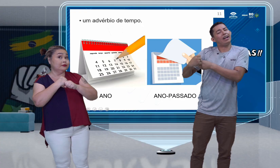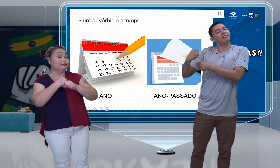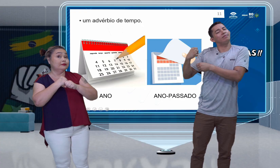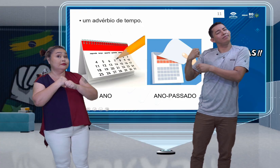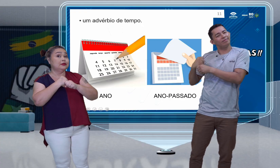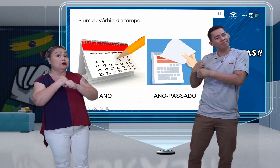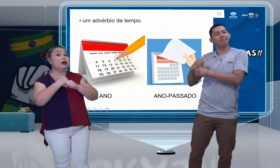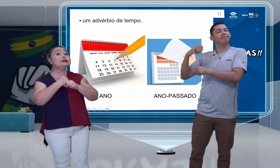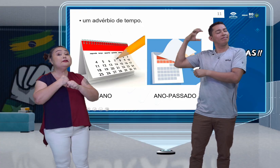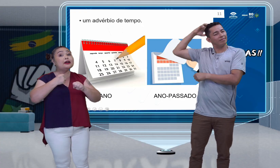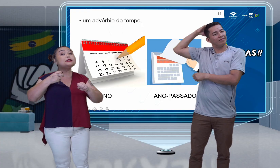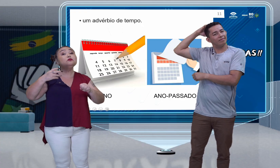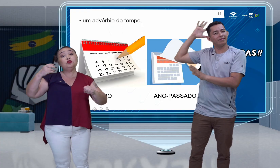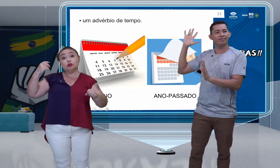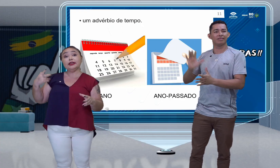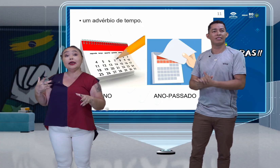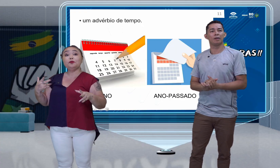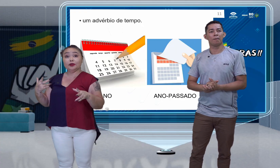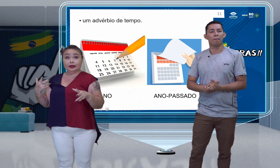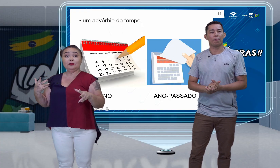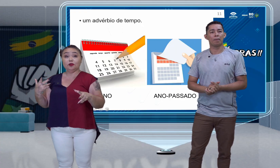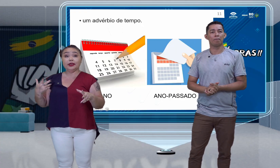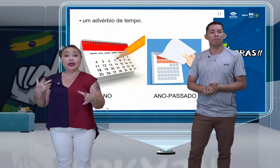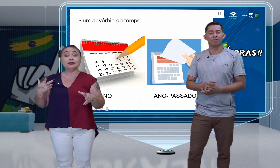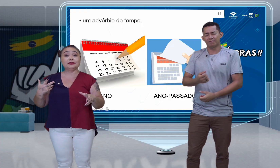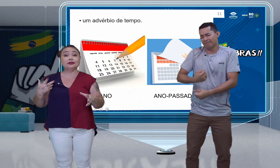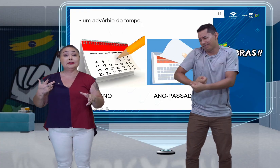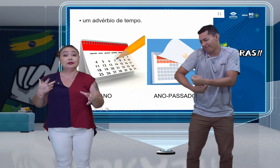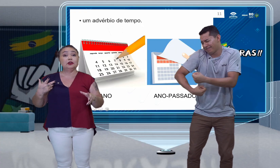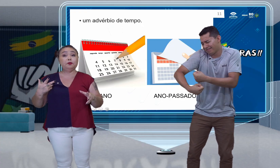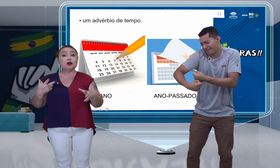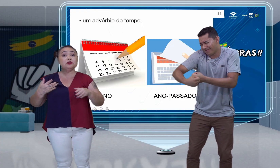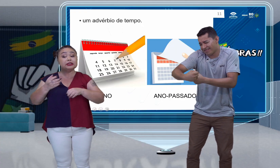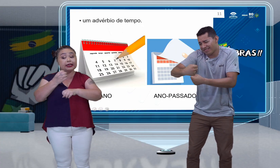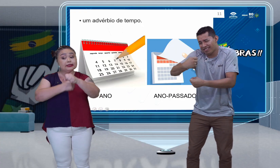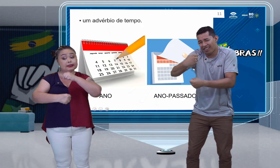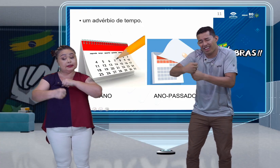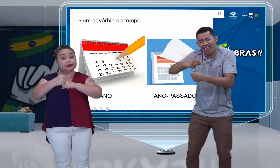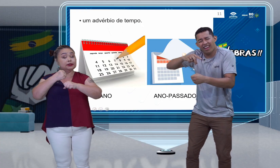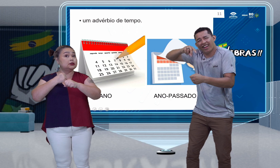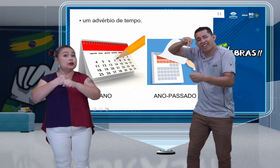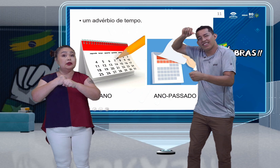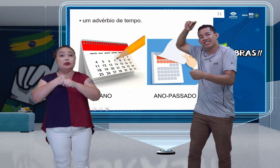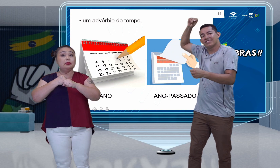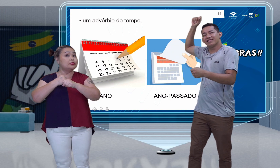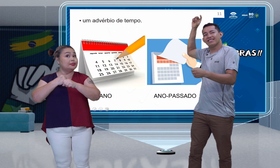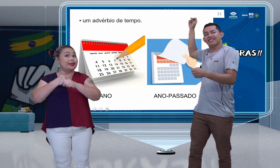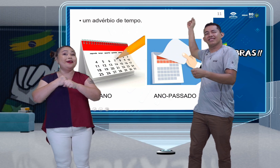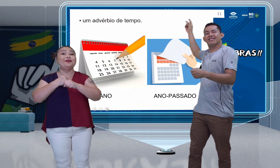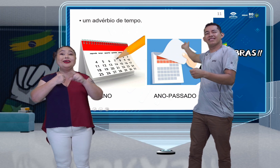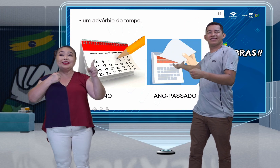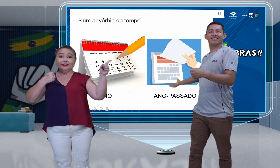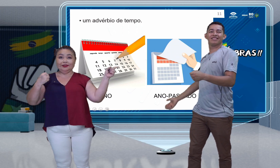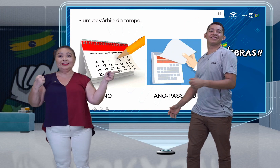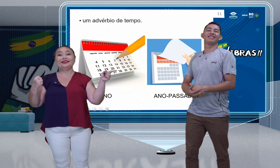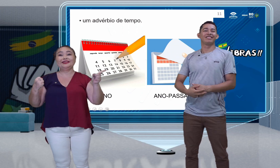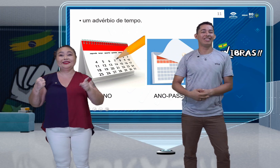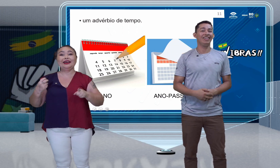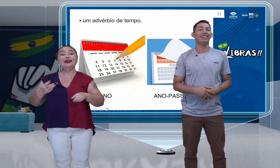passado. Agora, se faz muito tempo que ele me conhece, eu posso usar esse? Não, é isso aí.